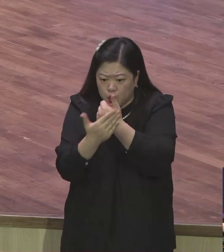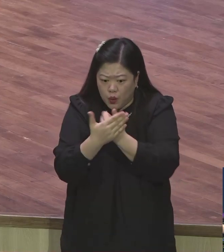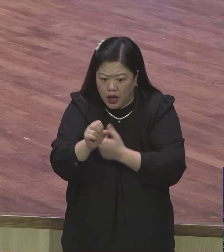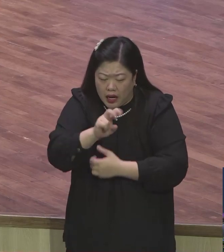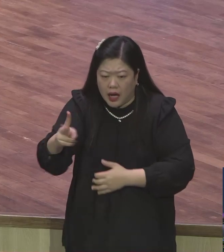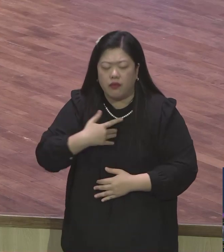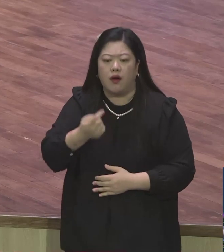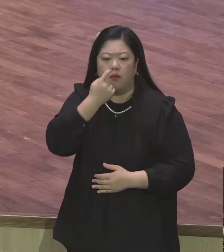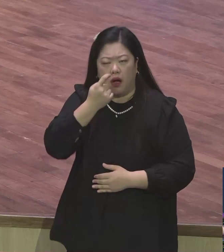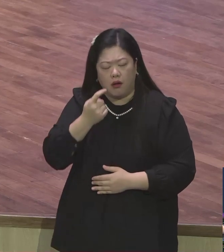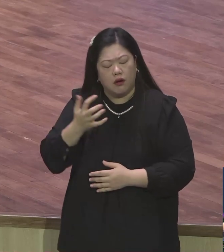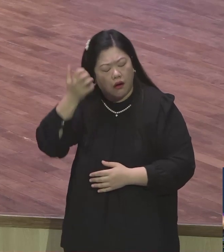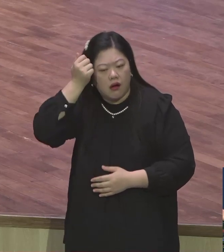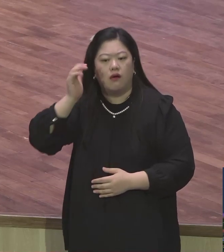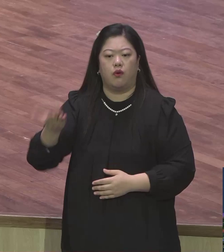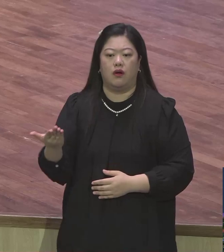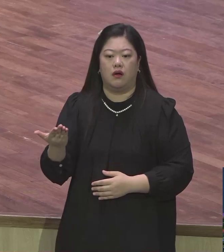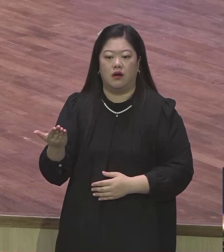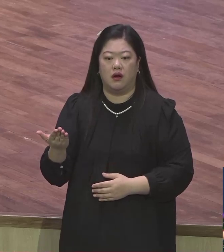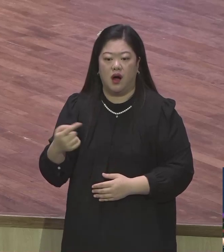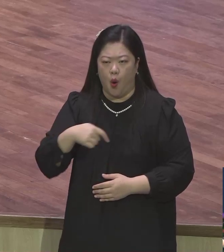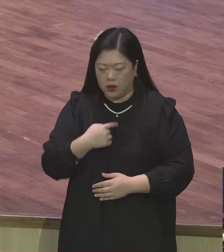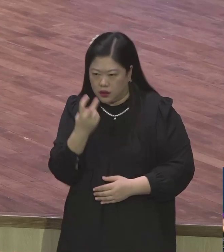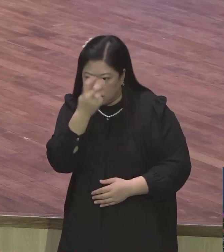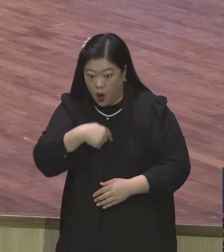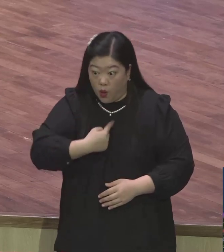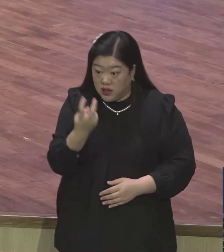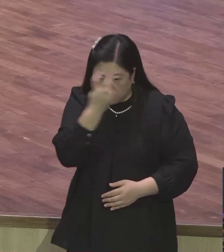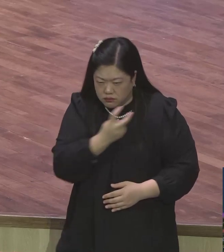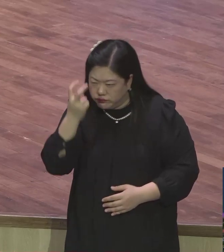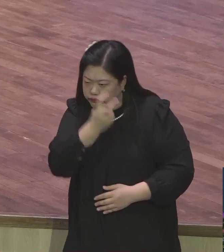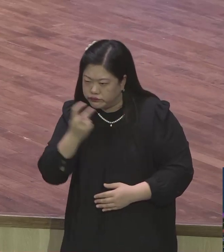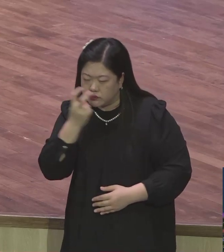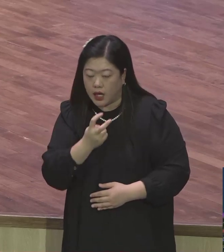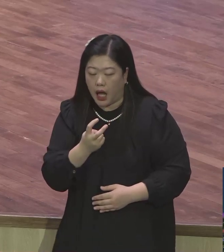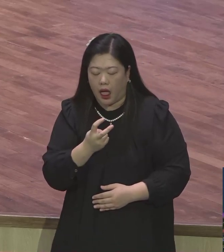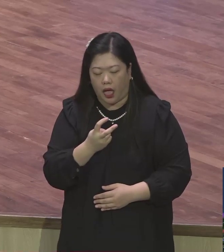말해, 성경이 말해요. 2000년 동안 어마어마한 그 4000년 동안